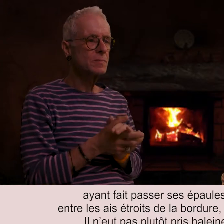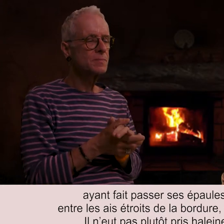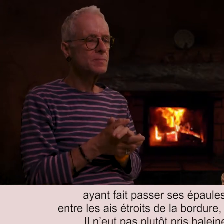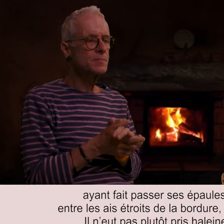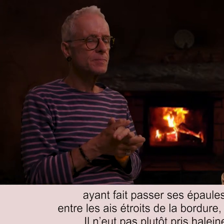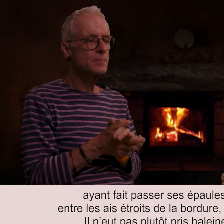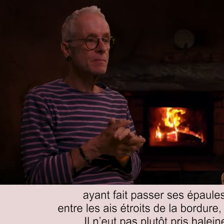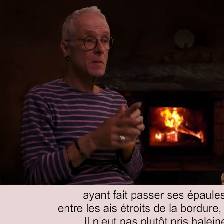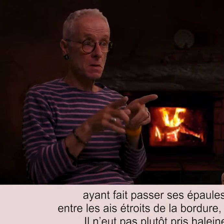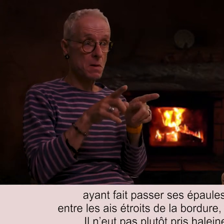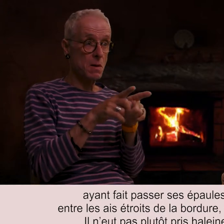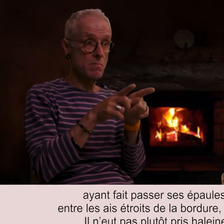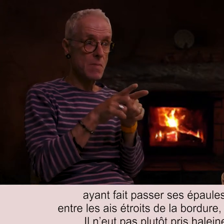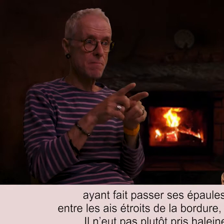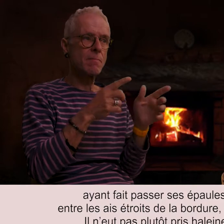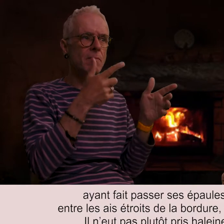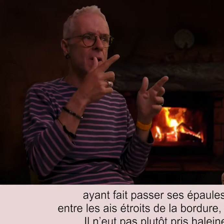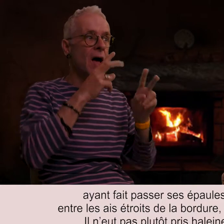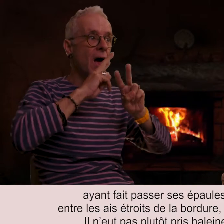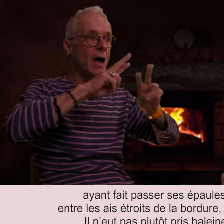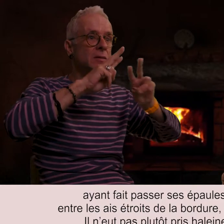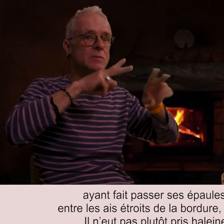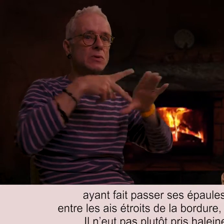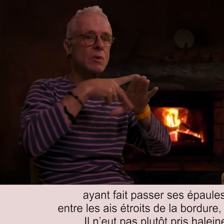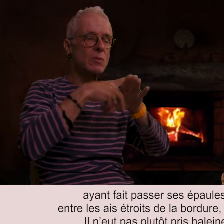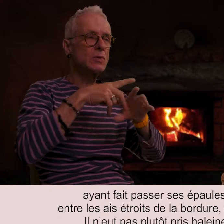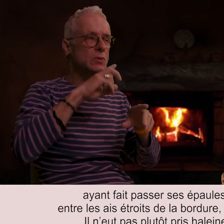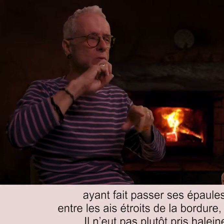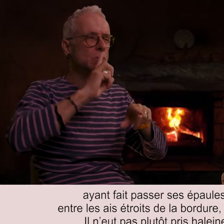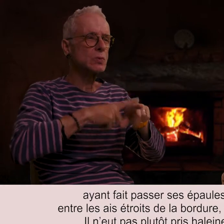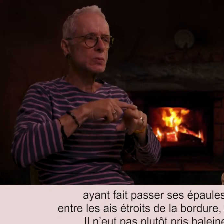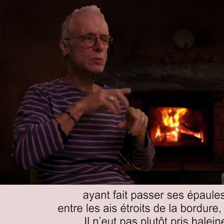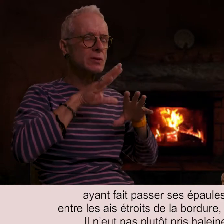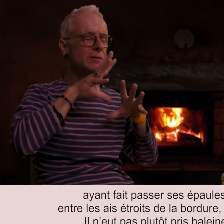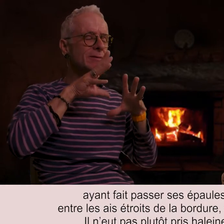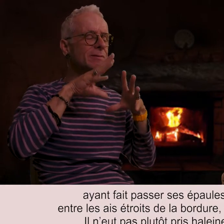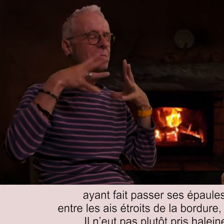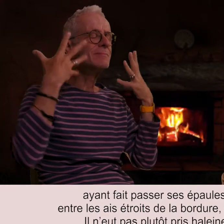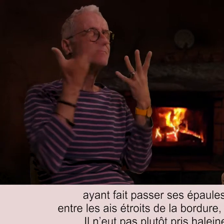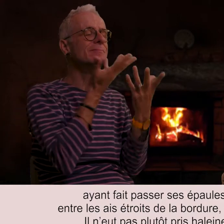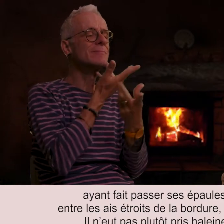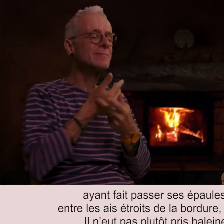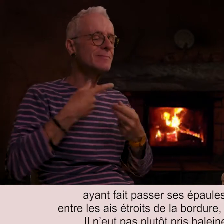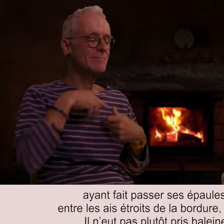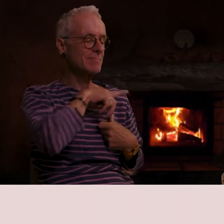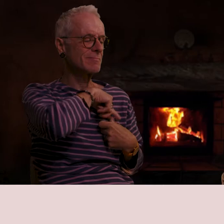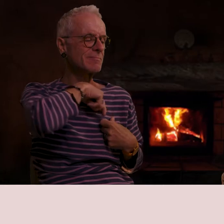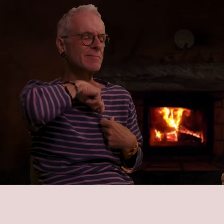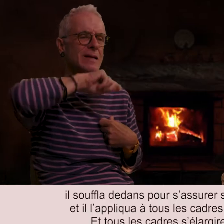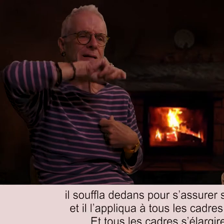Il n'eut pas plutôt pris à l'aine qu'il tira de la poche de son pourpoint une clé d'une petitesse remarquable.